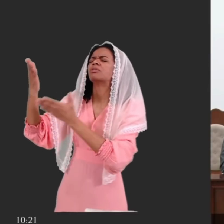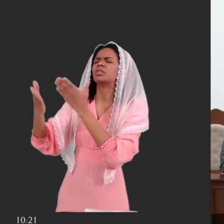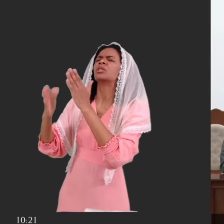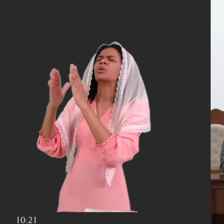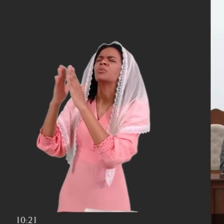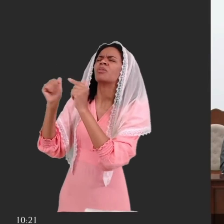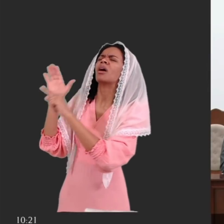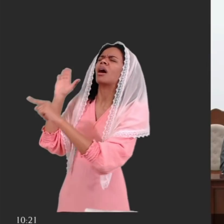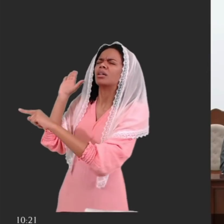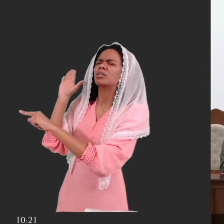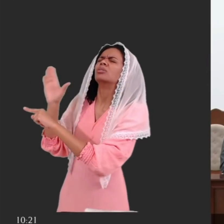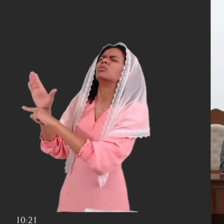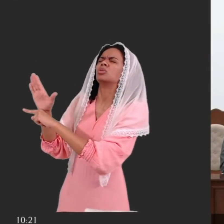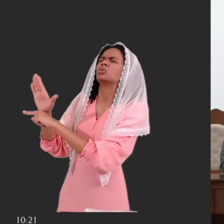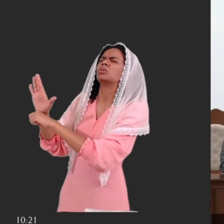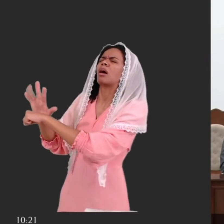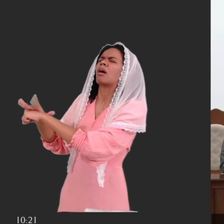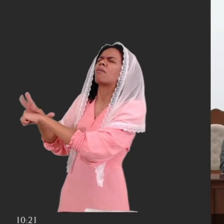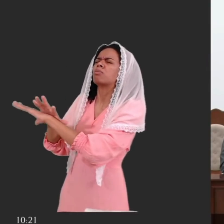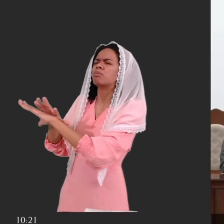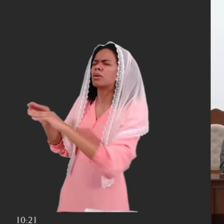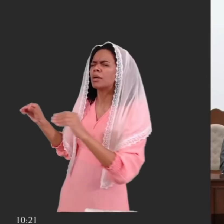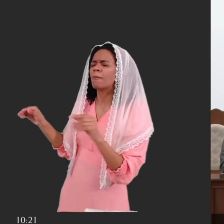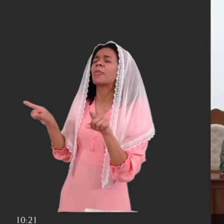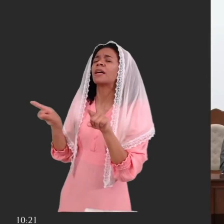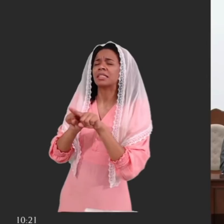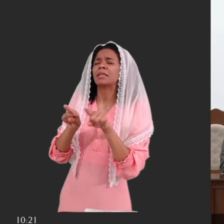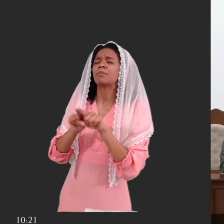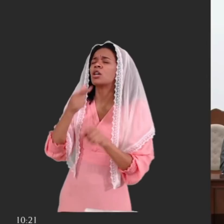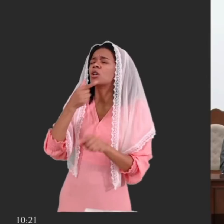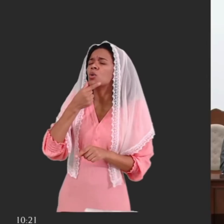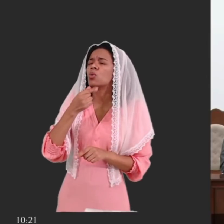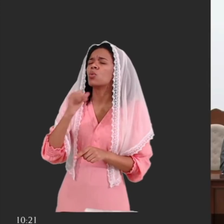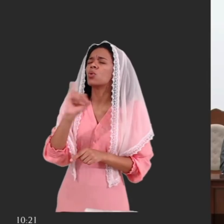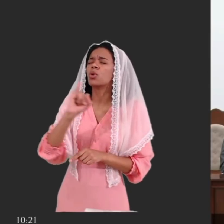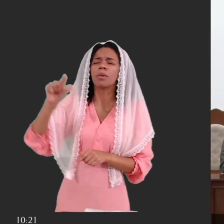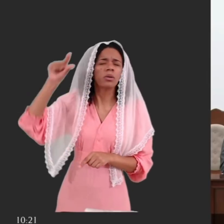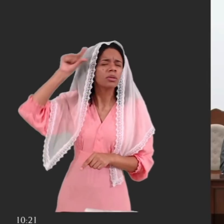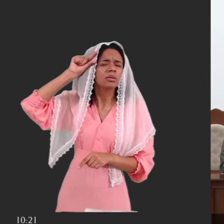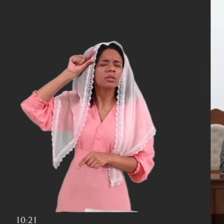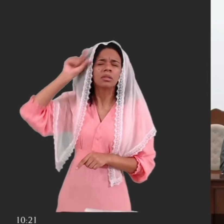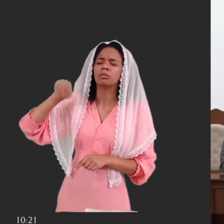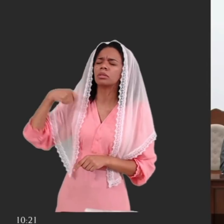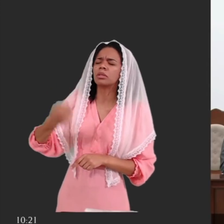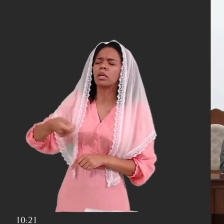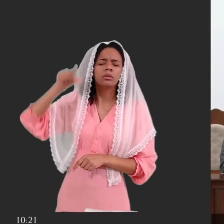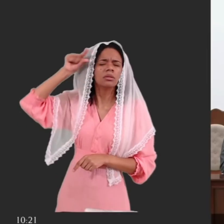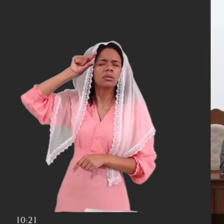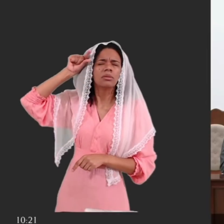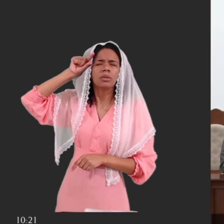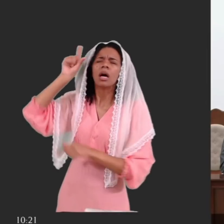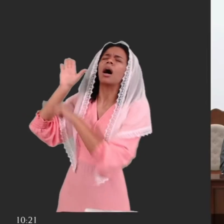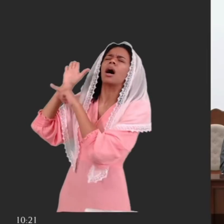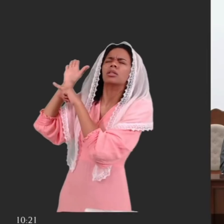Teu servo e põe ele em liberdade. Nosso irmão Salvador também, olha por ele, Senhor, dê